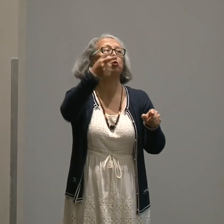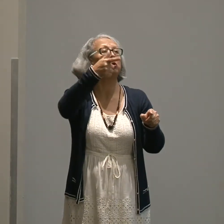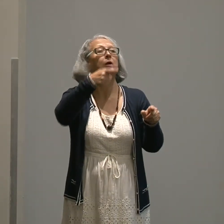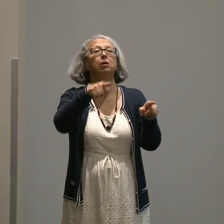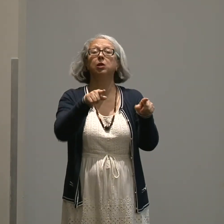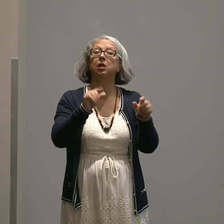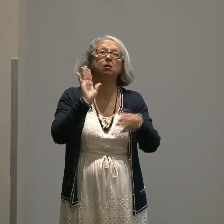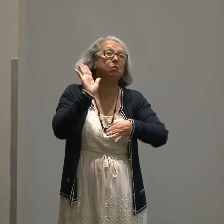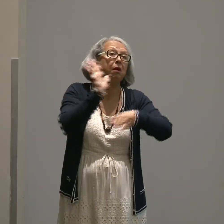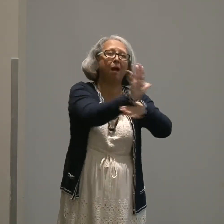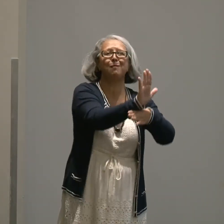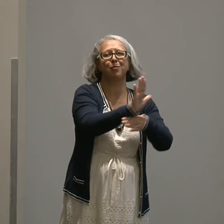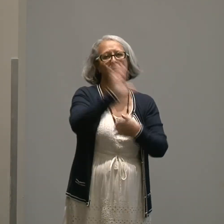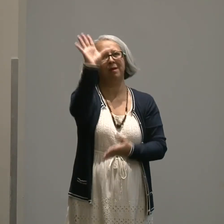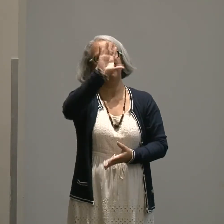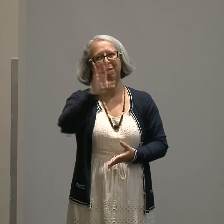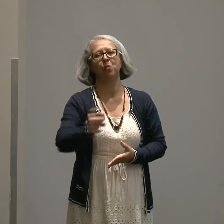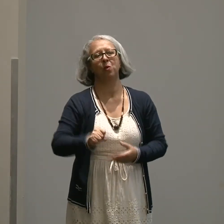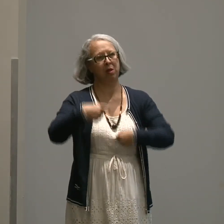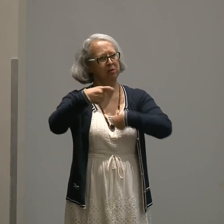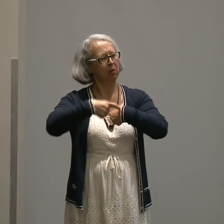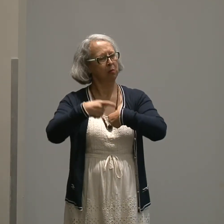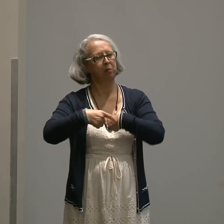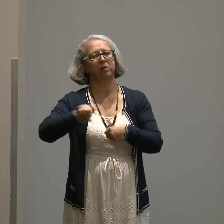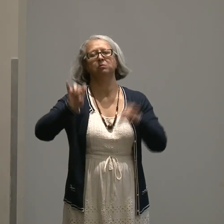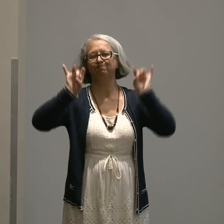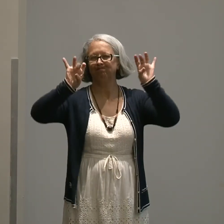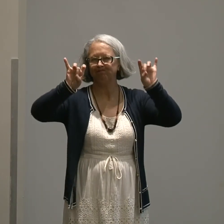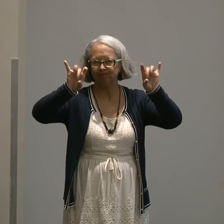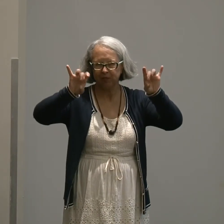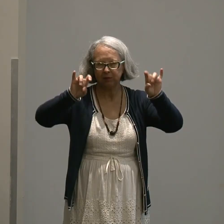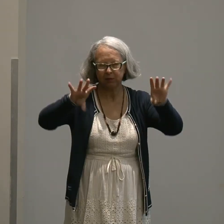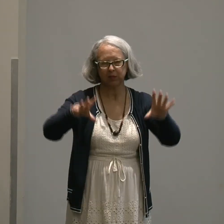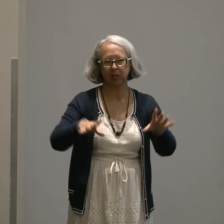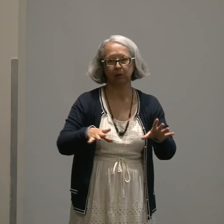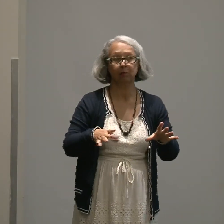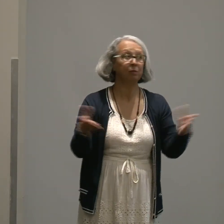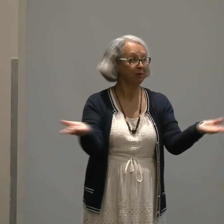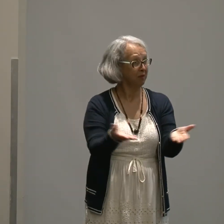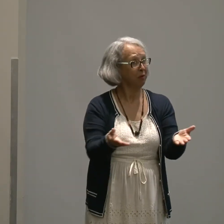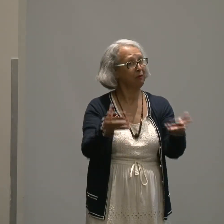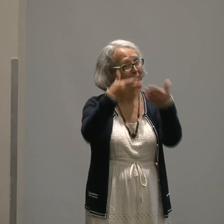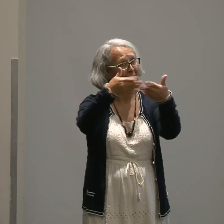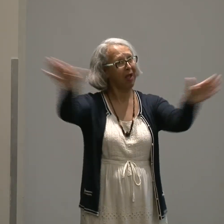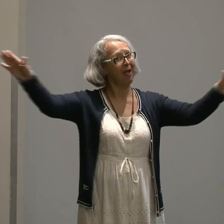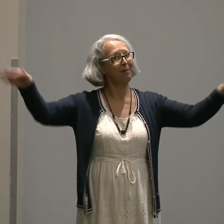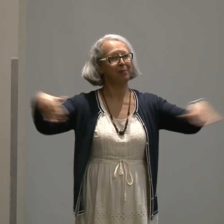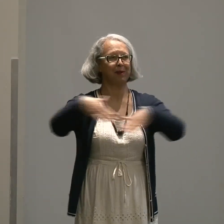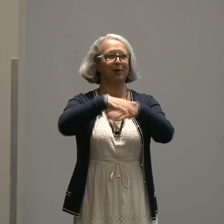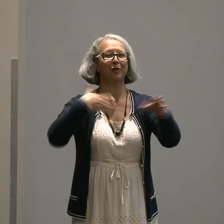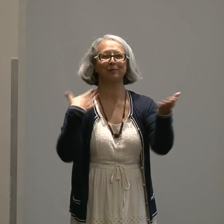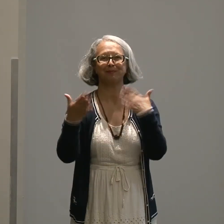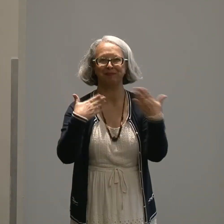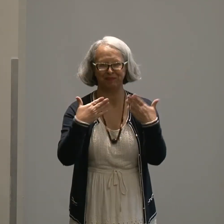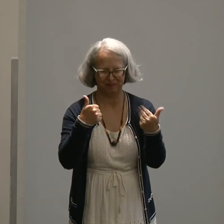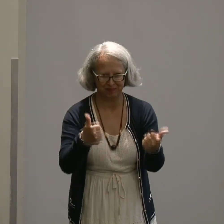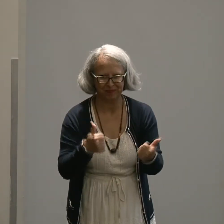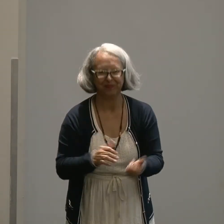Brasil, para ajudar nesse momento tão importante. E agora eu vou abrir para vocês conversarem